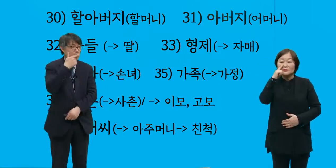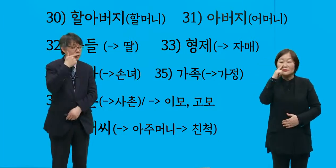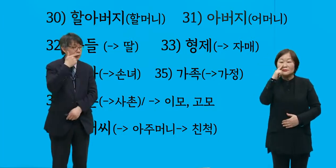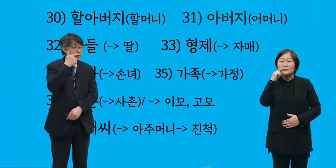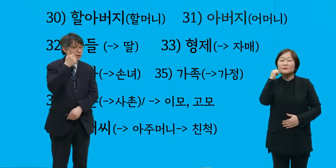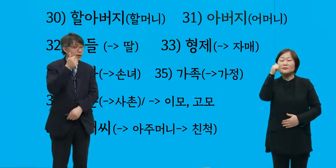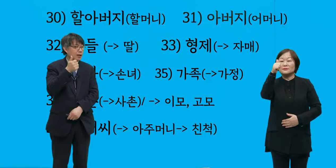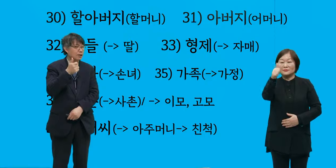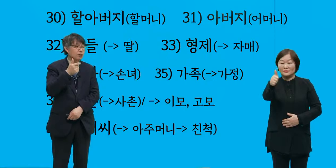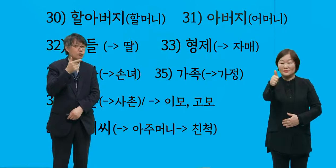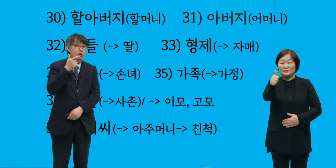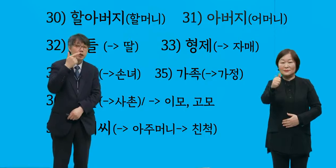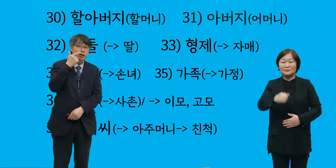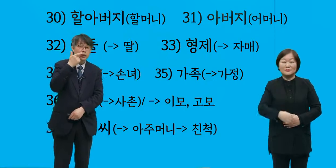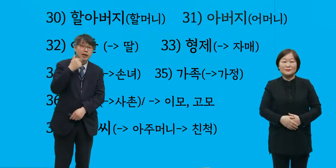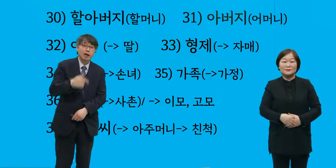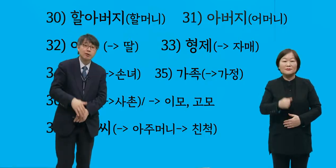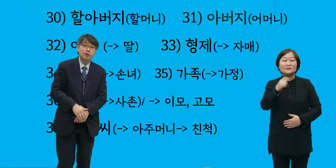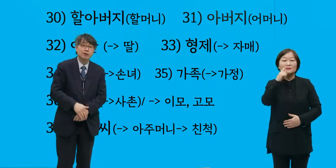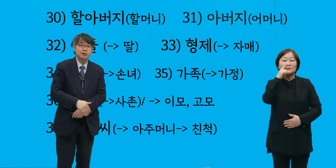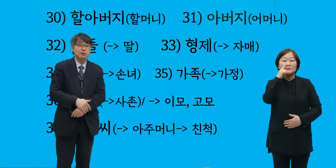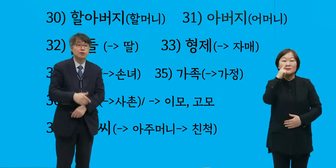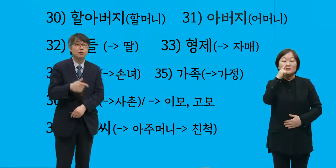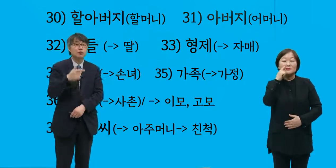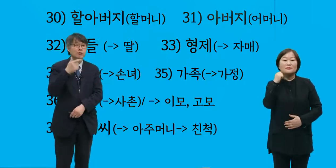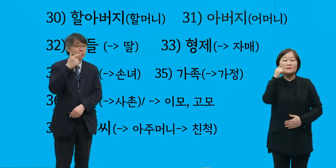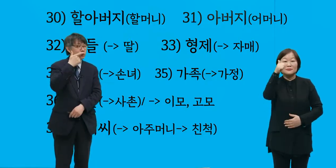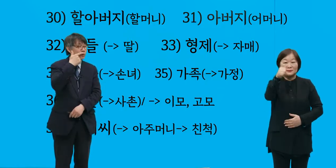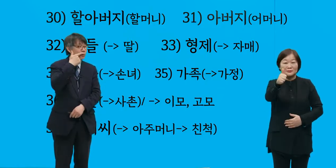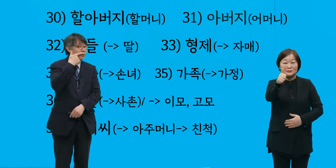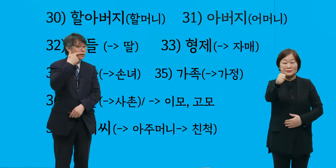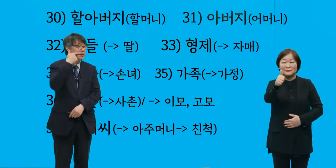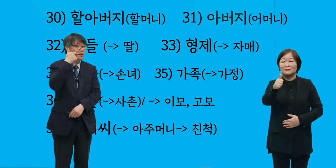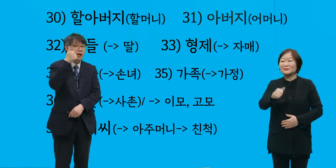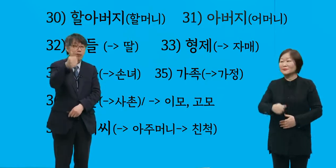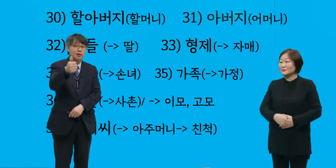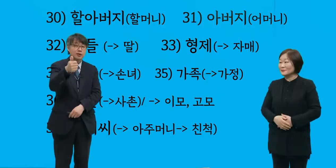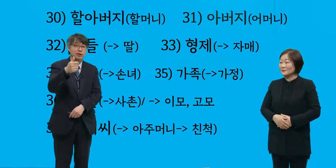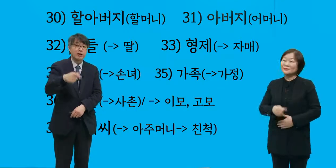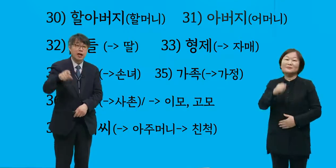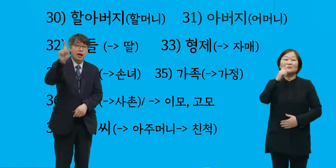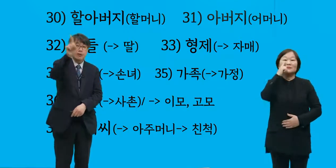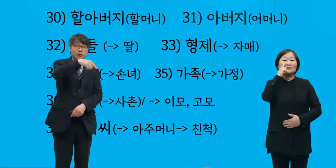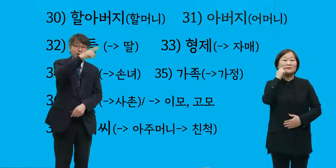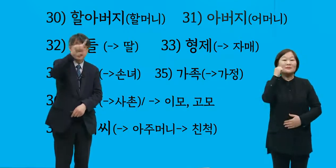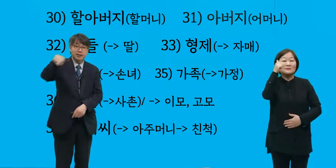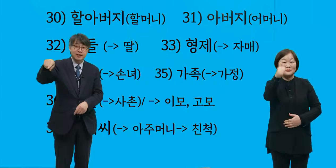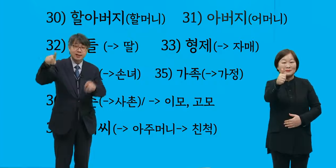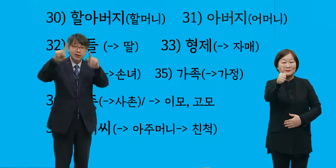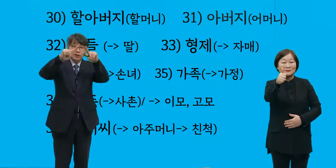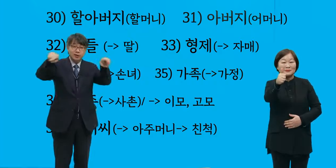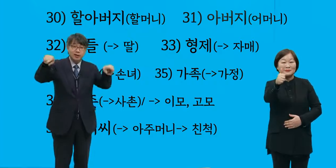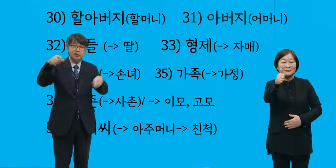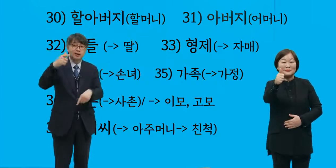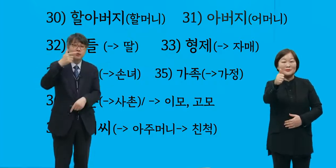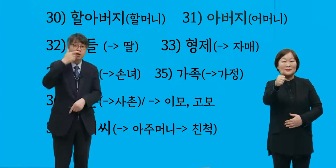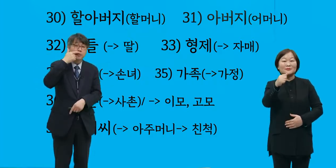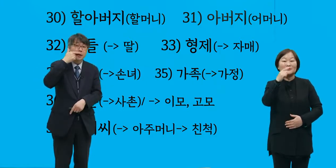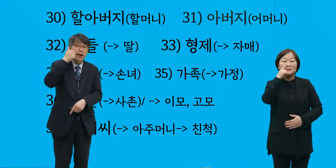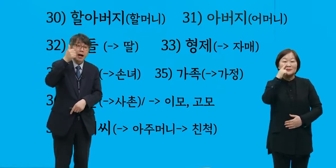아버지. 자, 우리 아버지는 수염이 좀 낮죠? 네, 아버지. 아비 붙자 이렇게 쓰잖아요. 그렇게 쓰는 것처럼